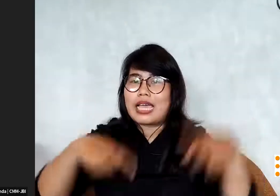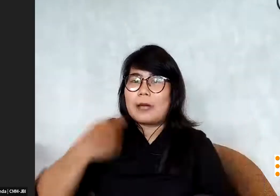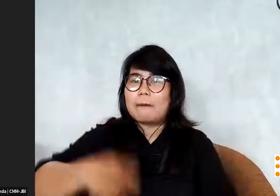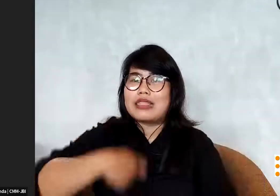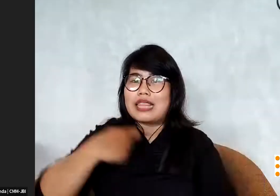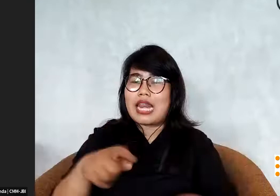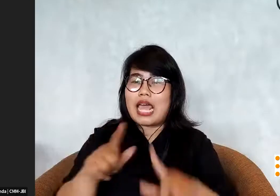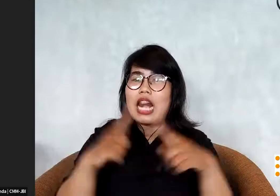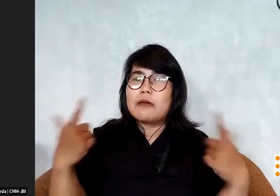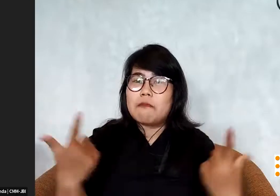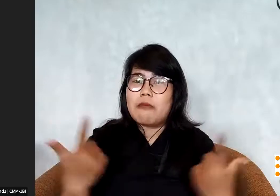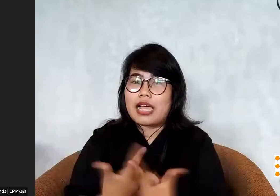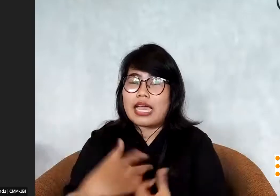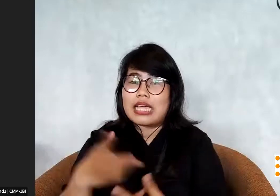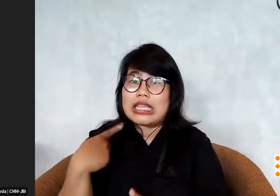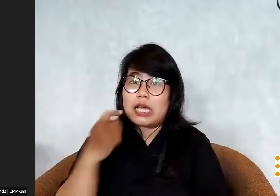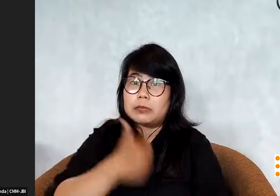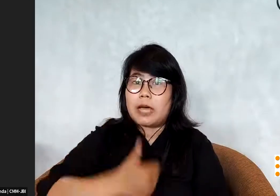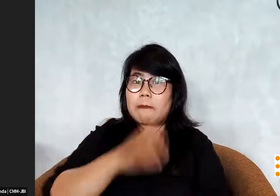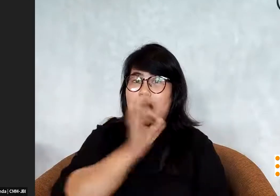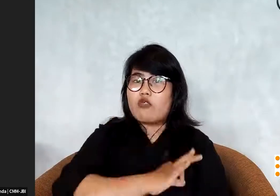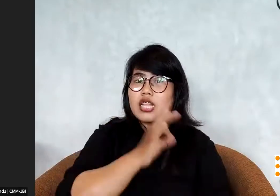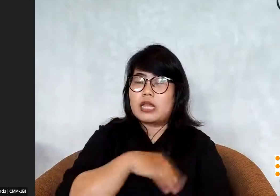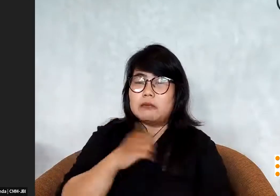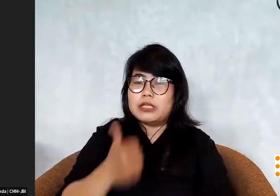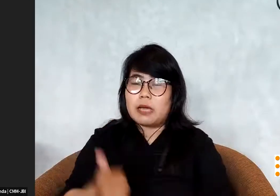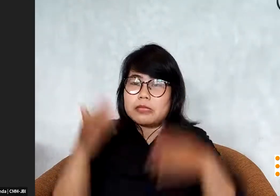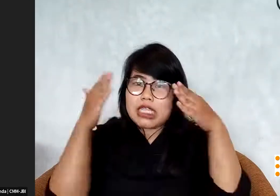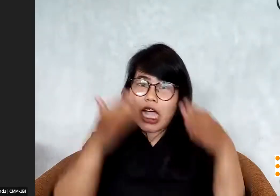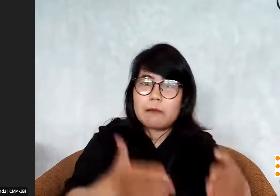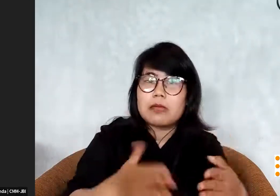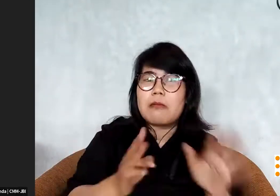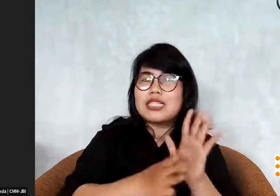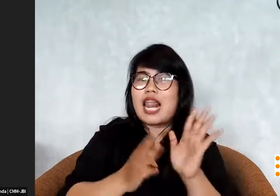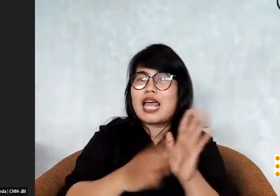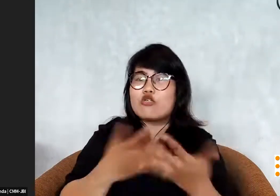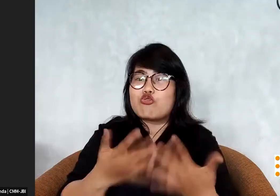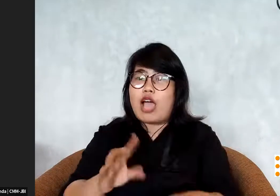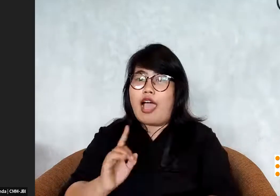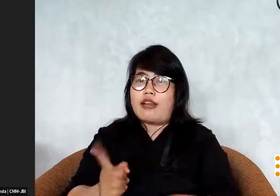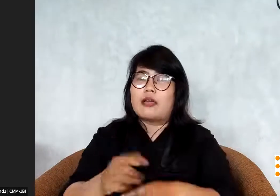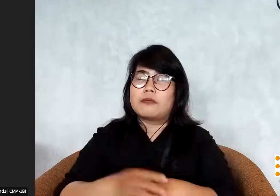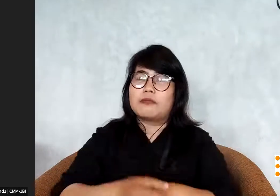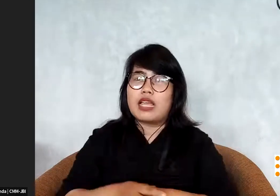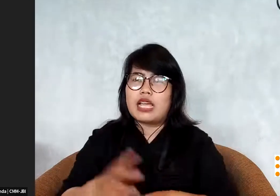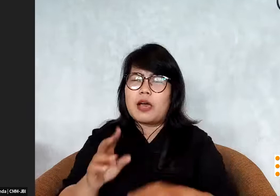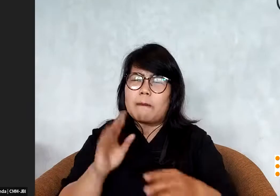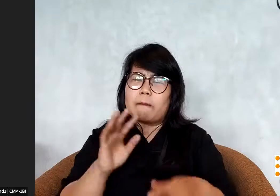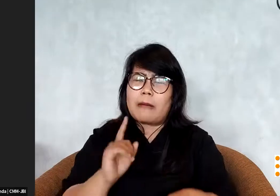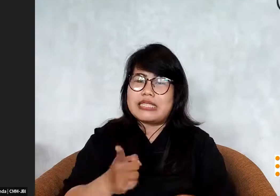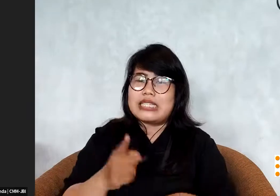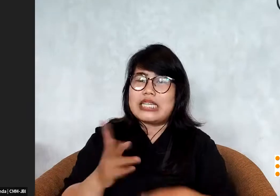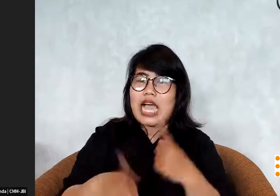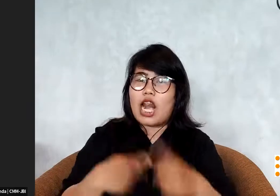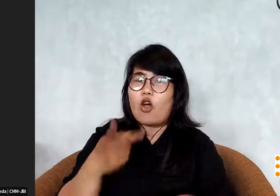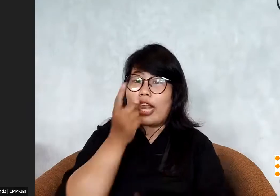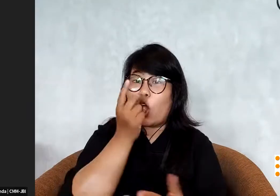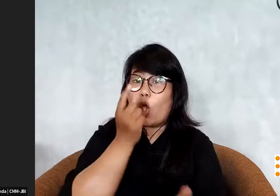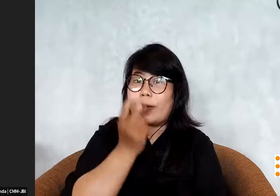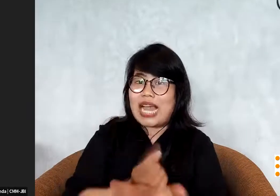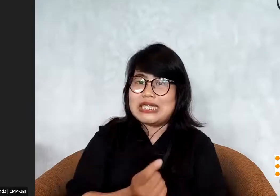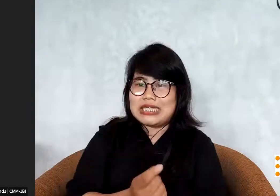yang dapat kita manfaatkan untuk menyikapi persoalan-persoalan yang ada juga tentunya rekomendasi-rekomendasi